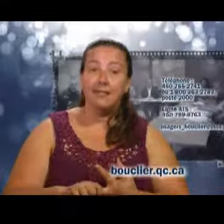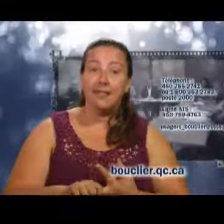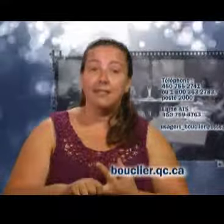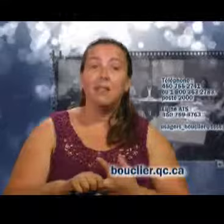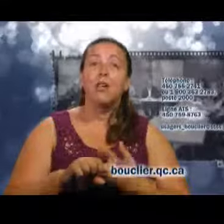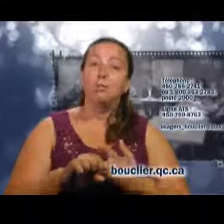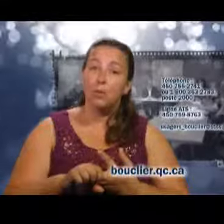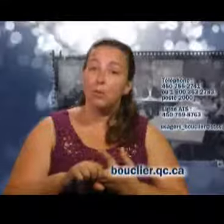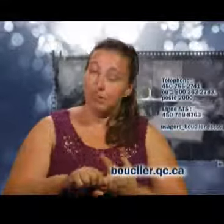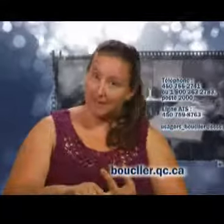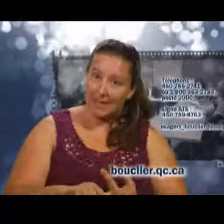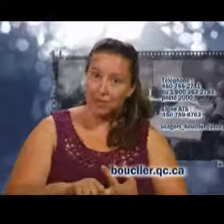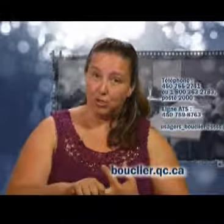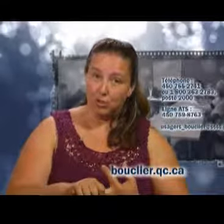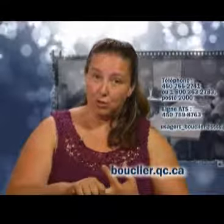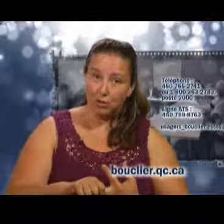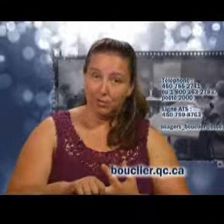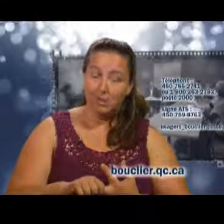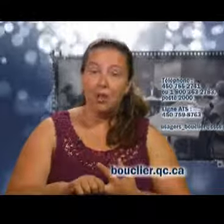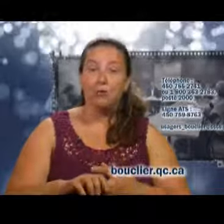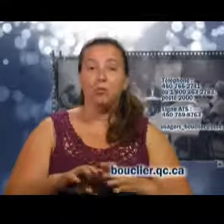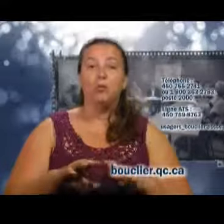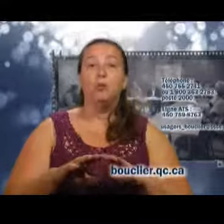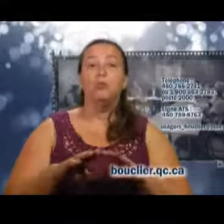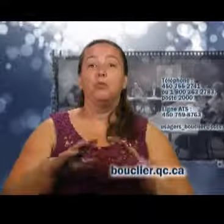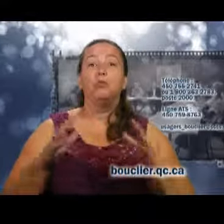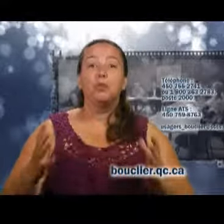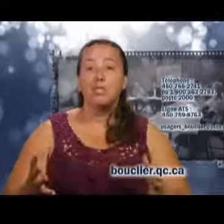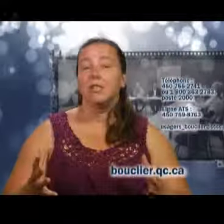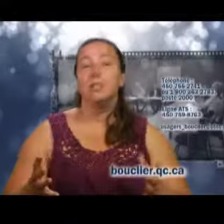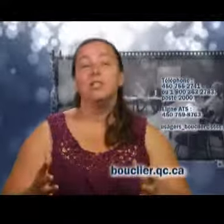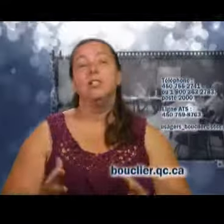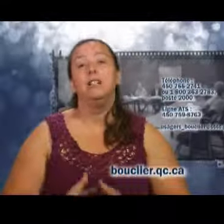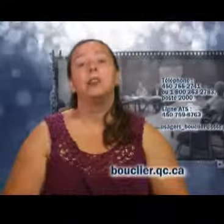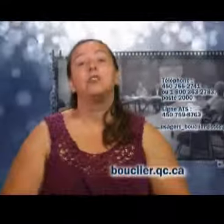ATS pour les personnes sourdes. Vous pouvez trouver toutes ces coordonnées-là